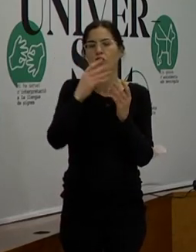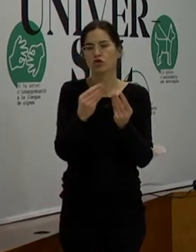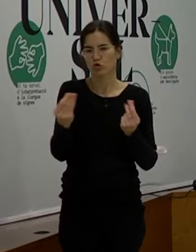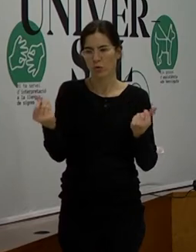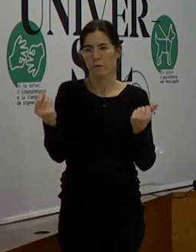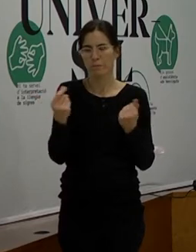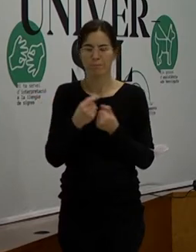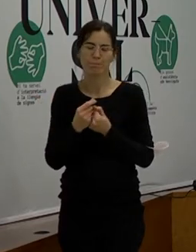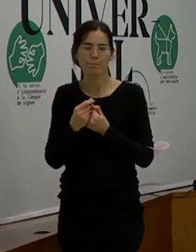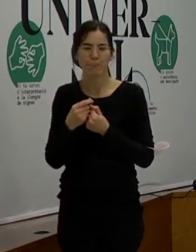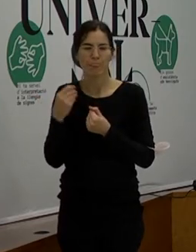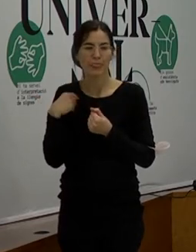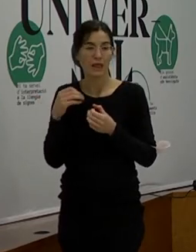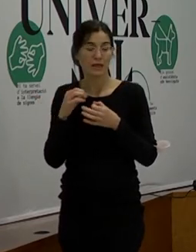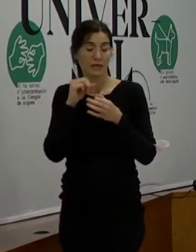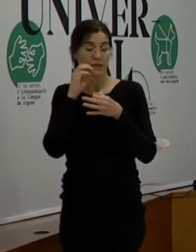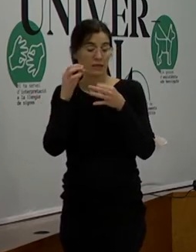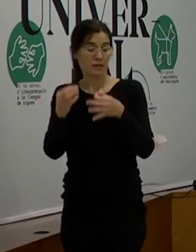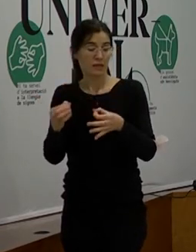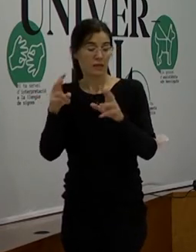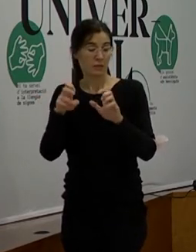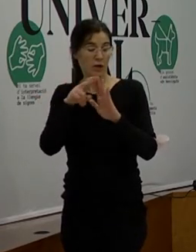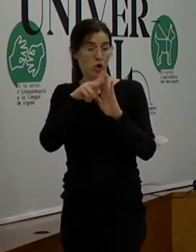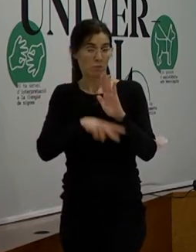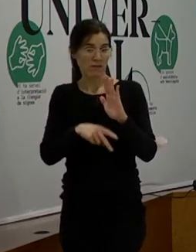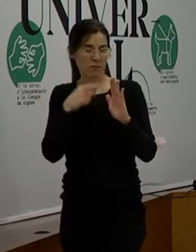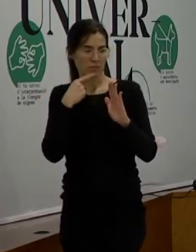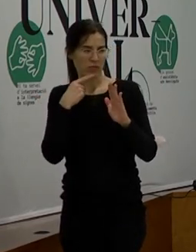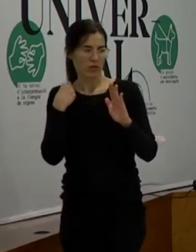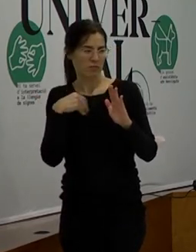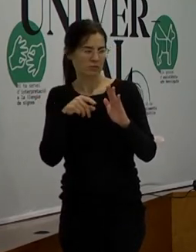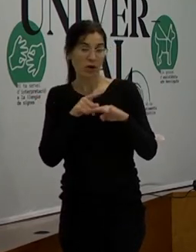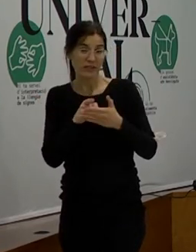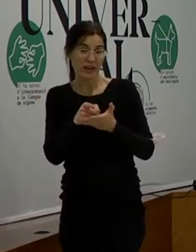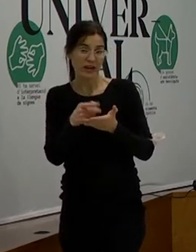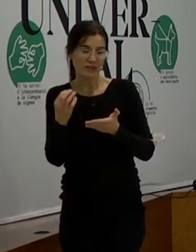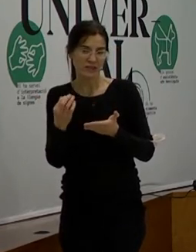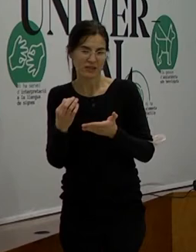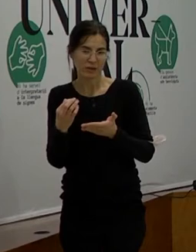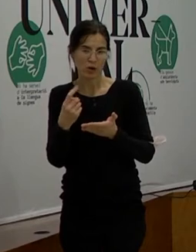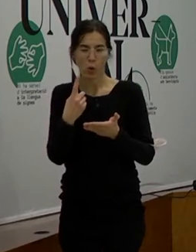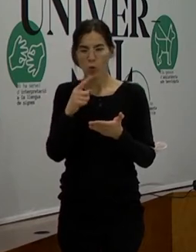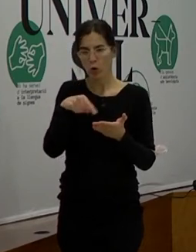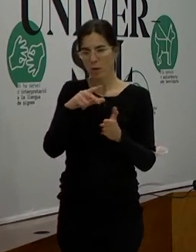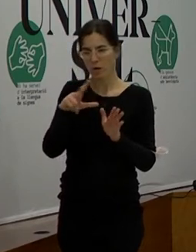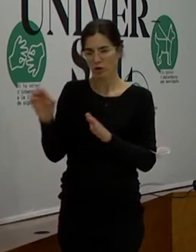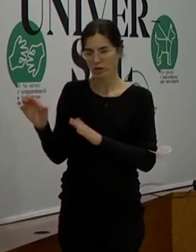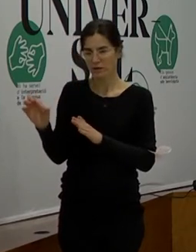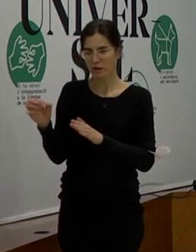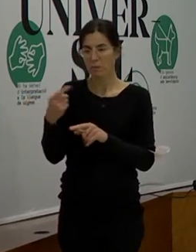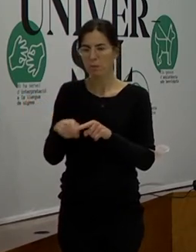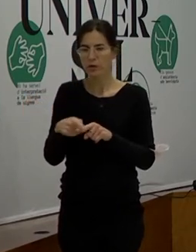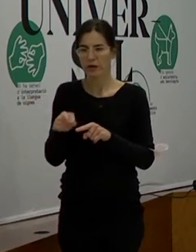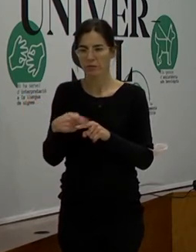Bé, arribem a la normativa i ens diu que els itineraris tenen que ser de 1,80 m. Per